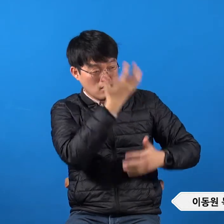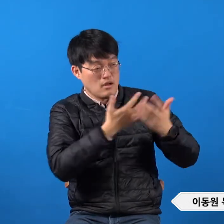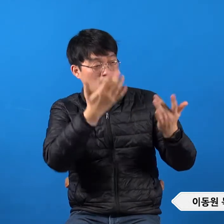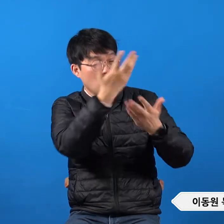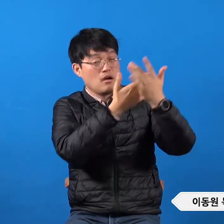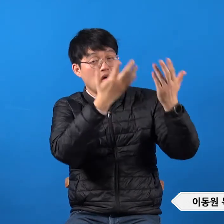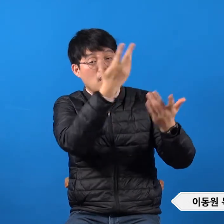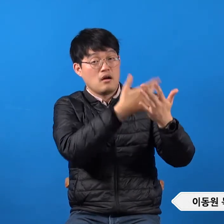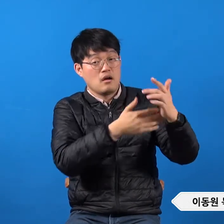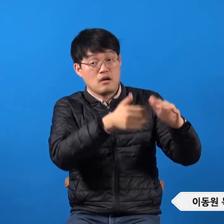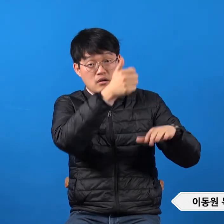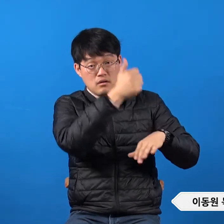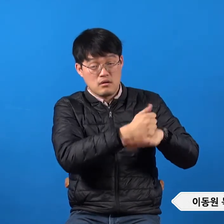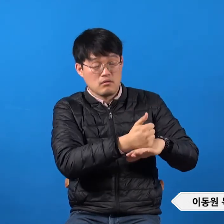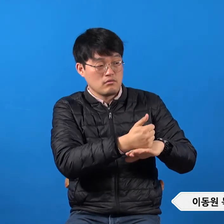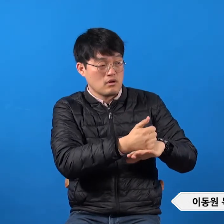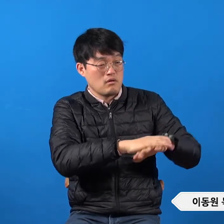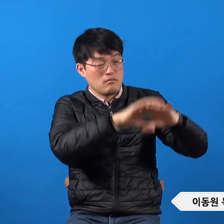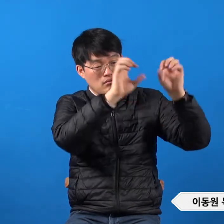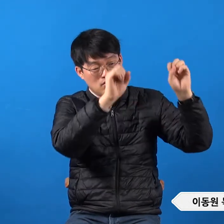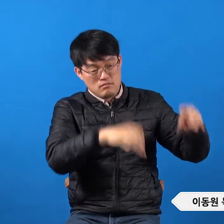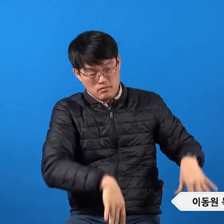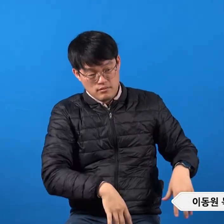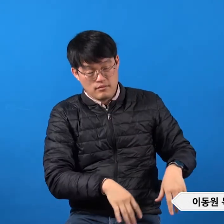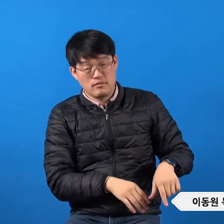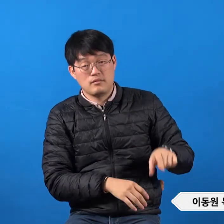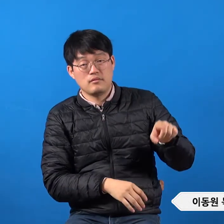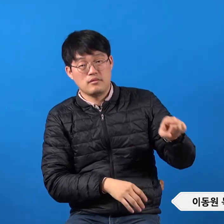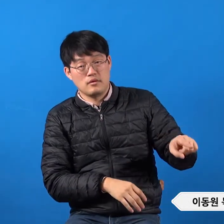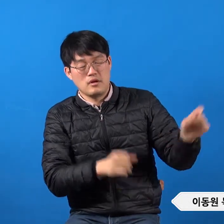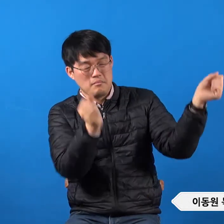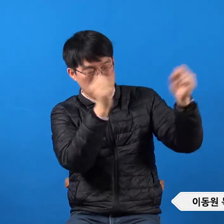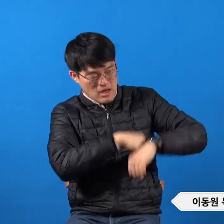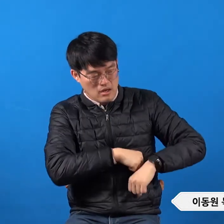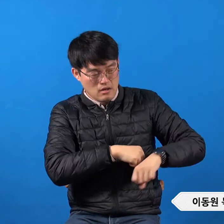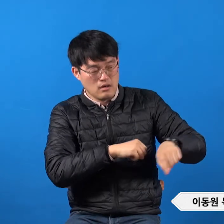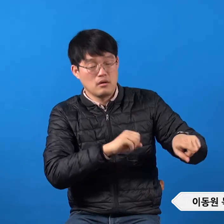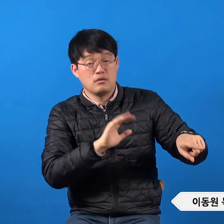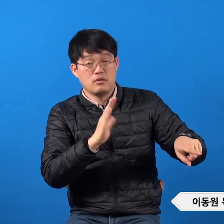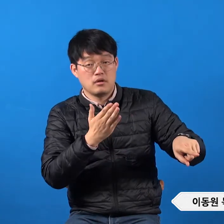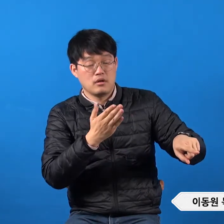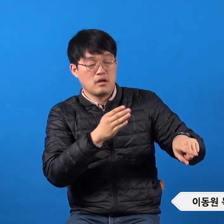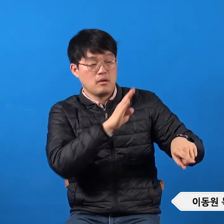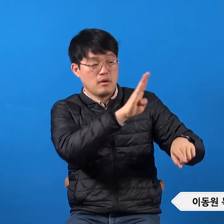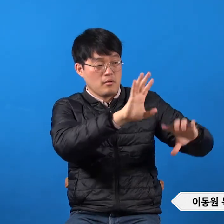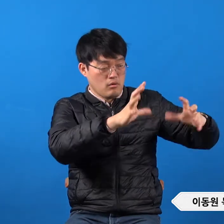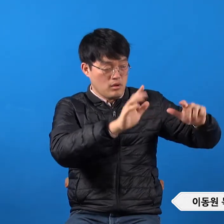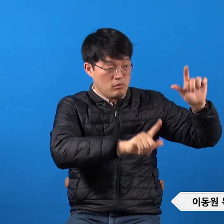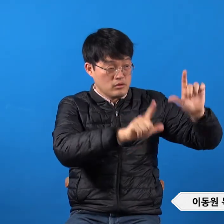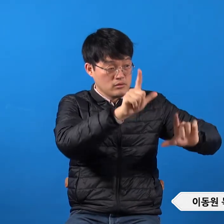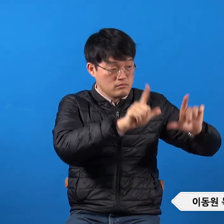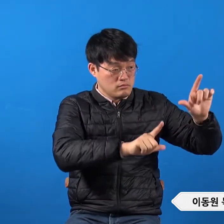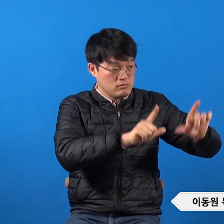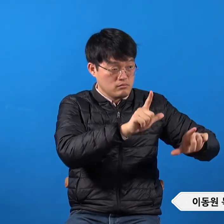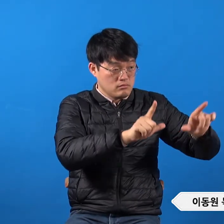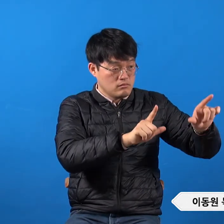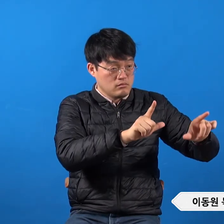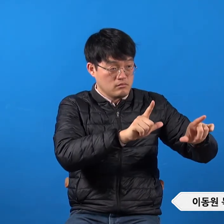환상. 결국 불타고 망할 수밖에 없는 바벨론의